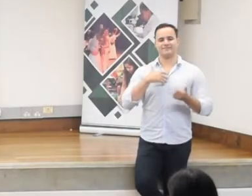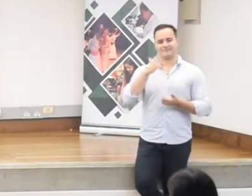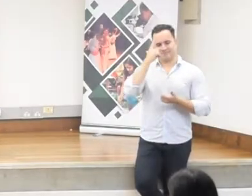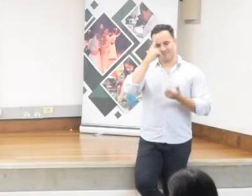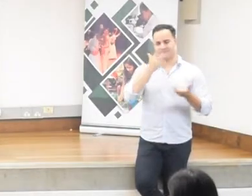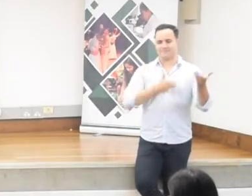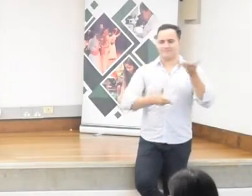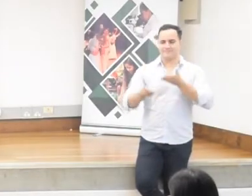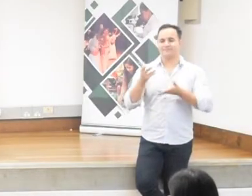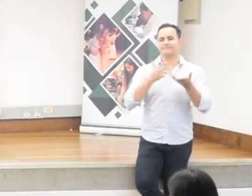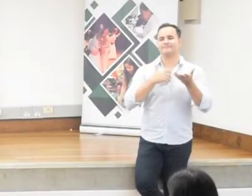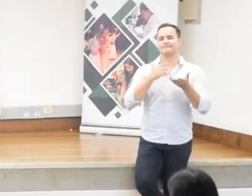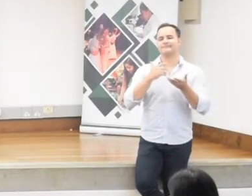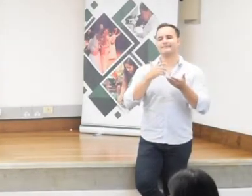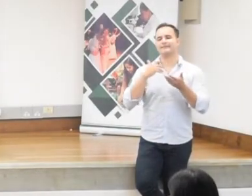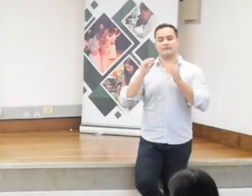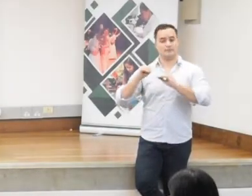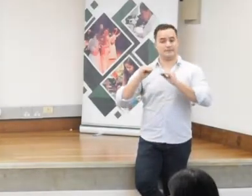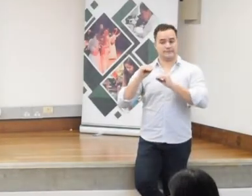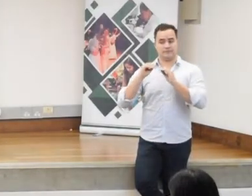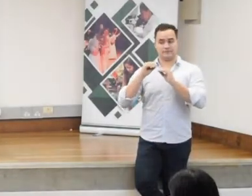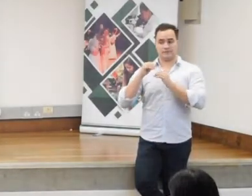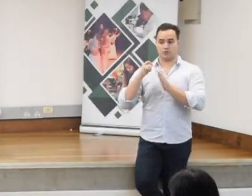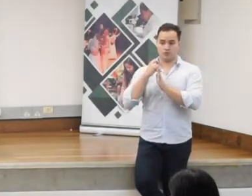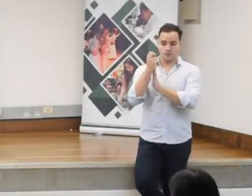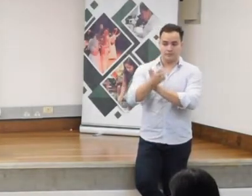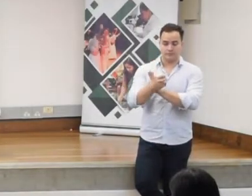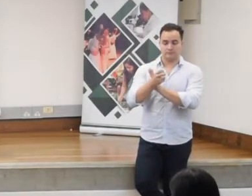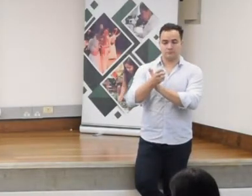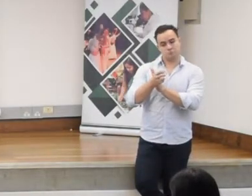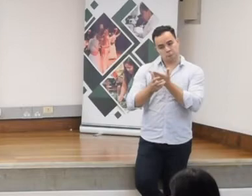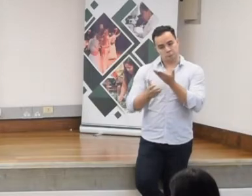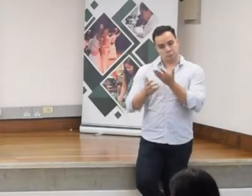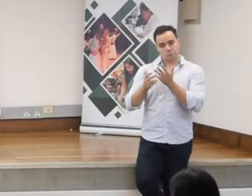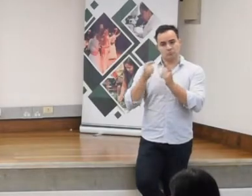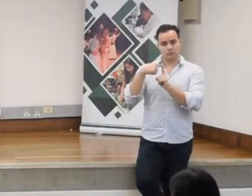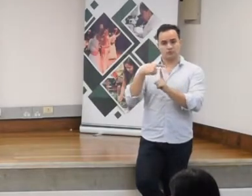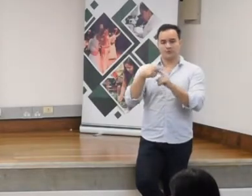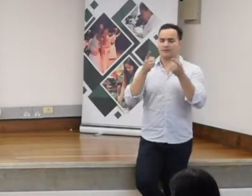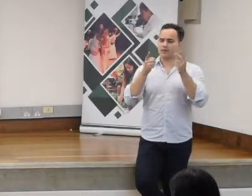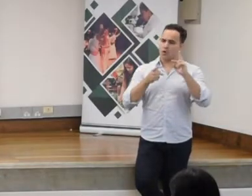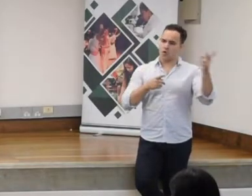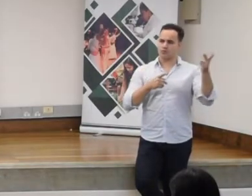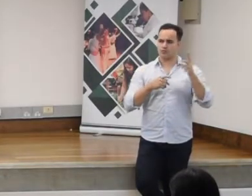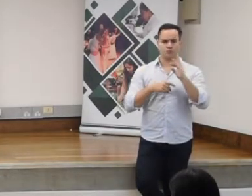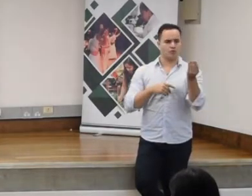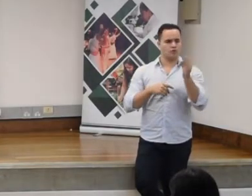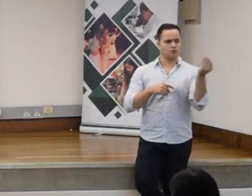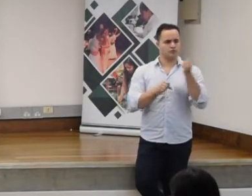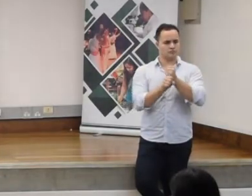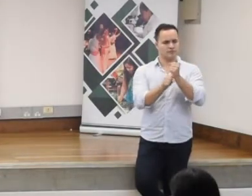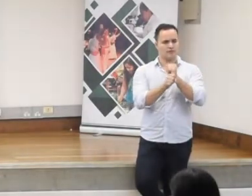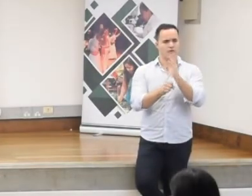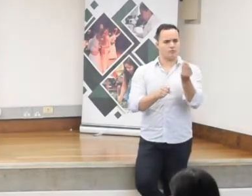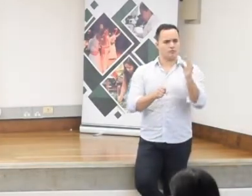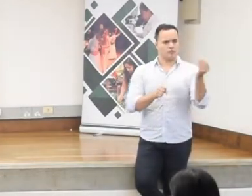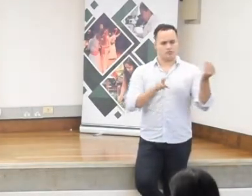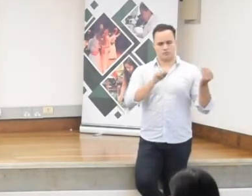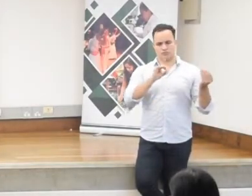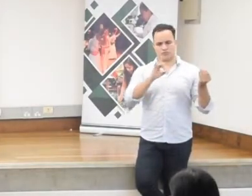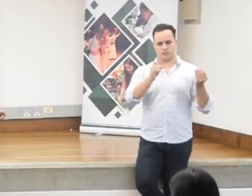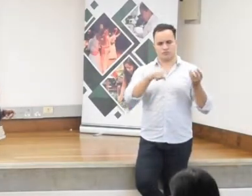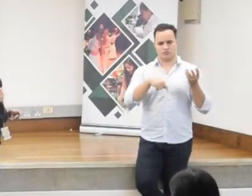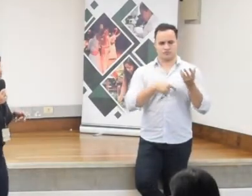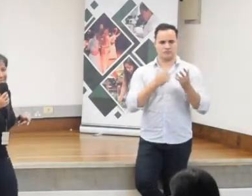en todas las rutas formativas y, una de las cosas más importantes, en los nodos de trabajo. Nosotros hemos